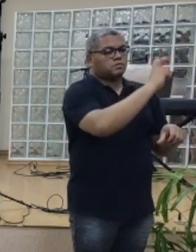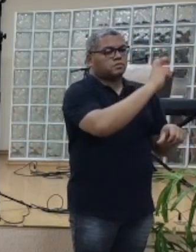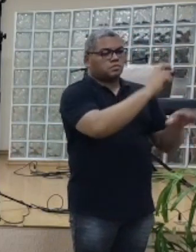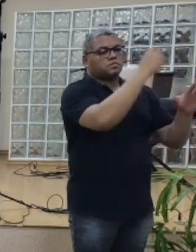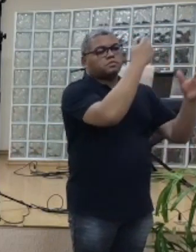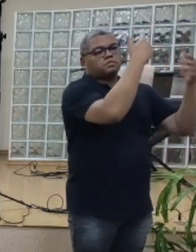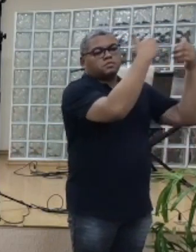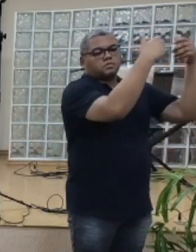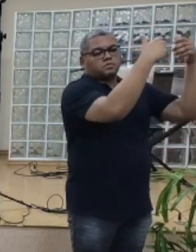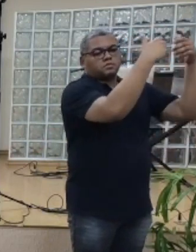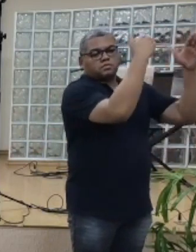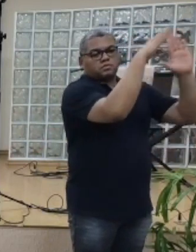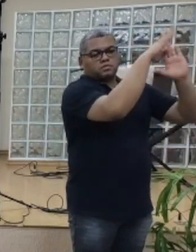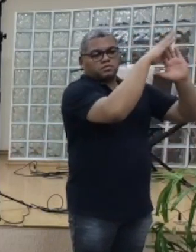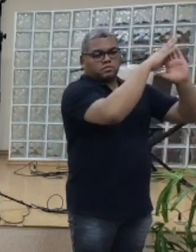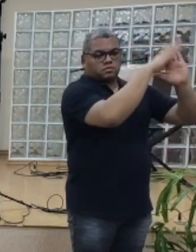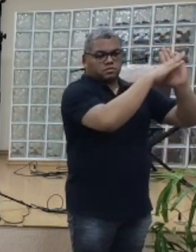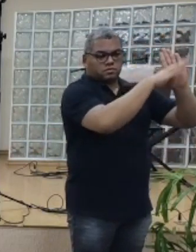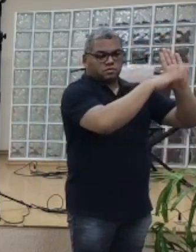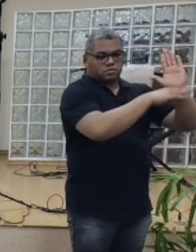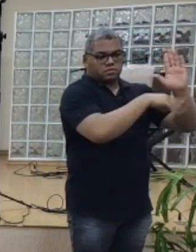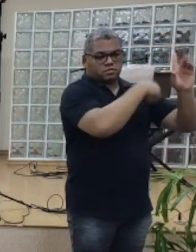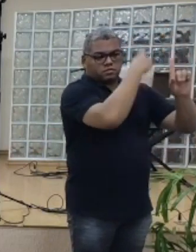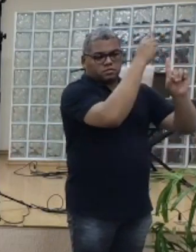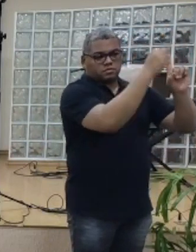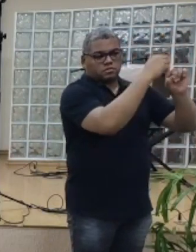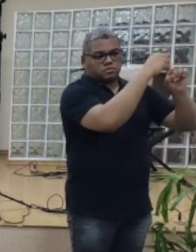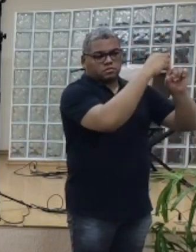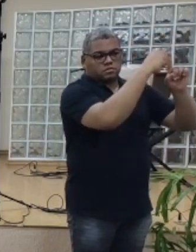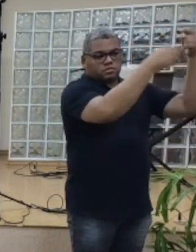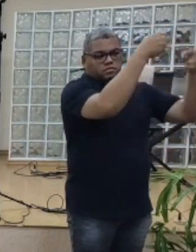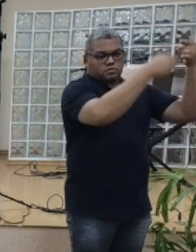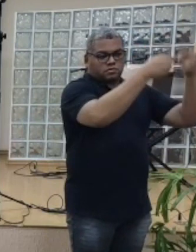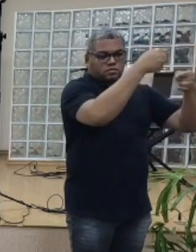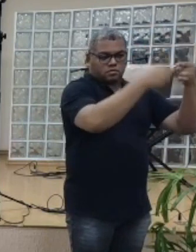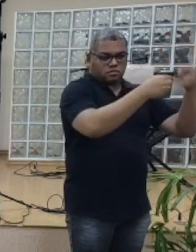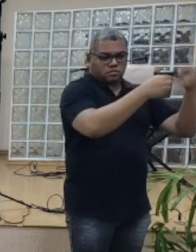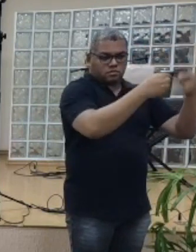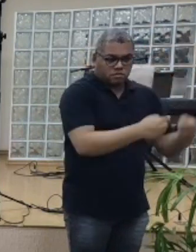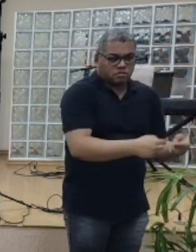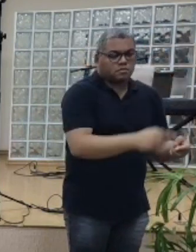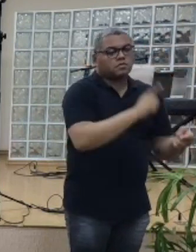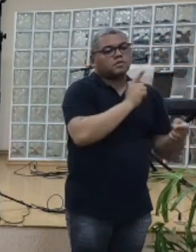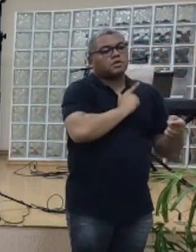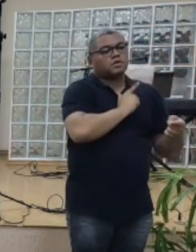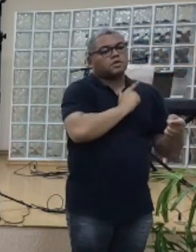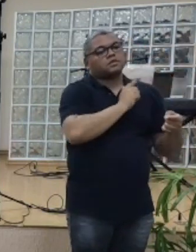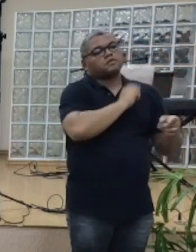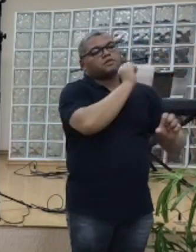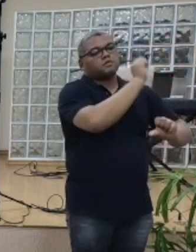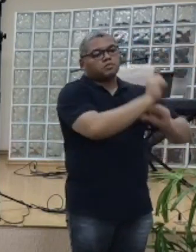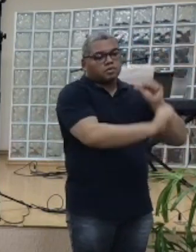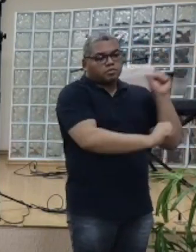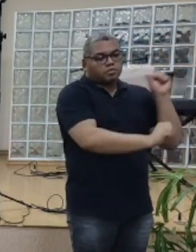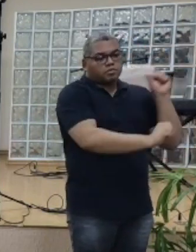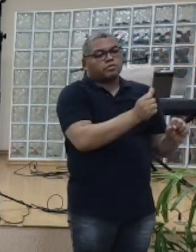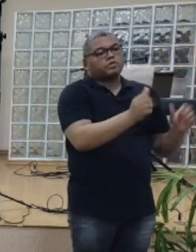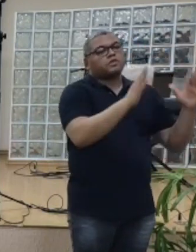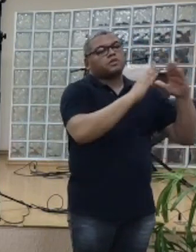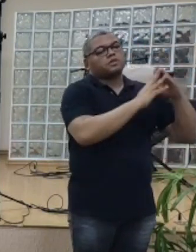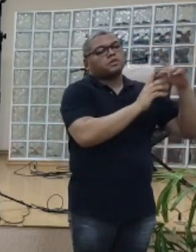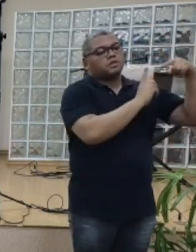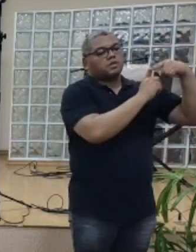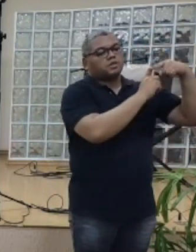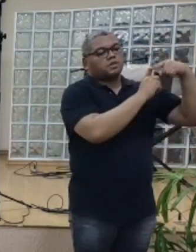teses ou 95 propostas de discussão para que houvesse uma mudança na igreja da época,